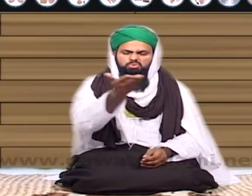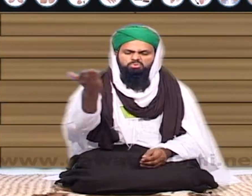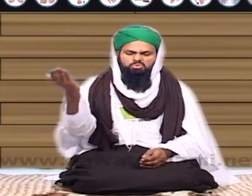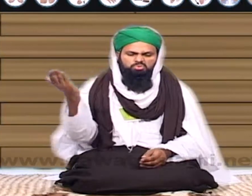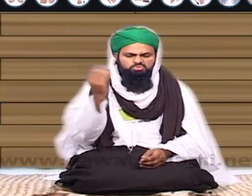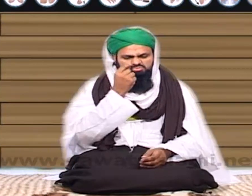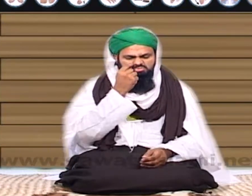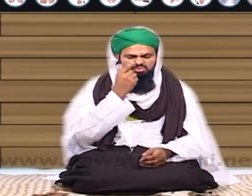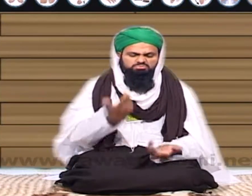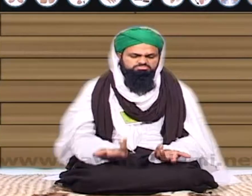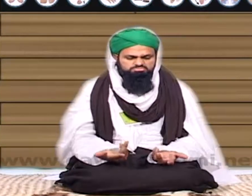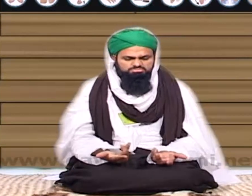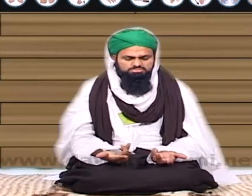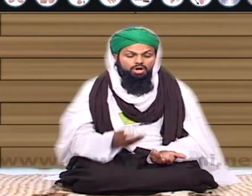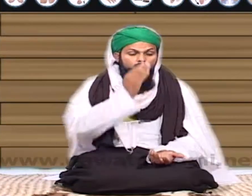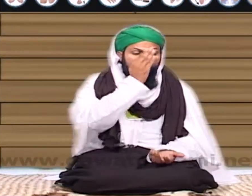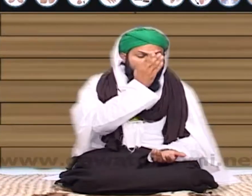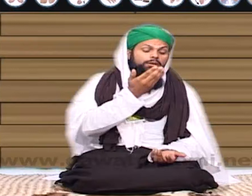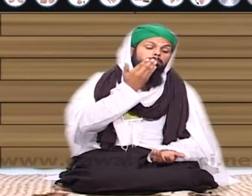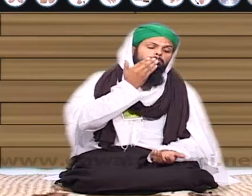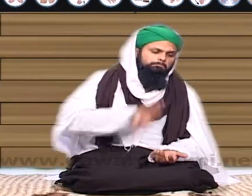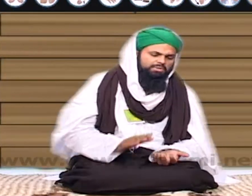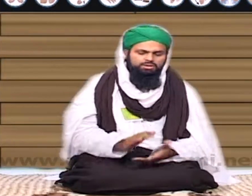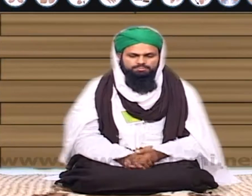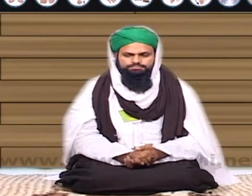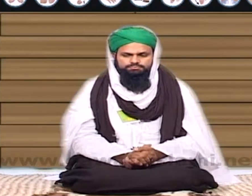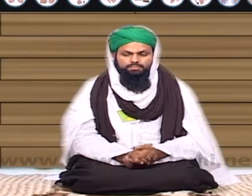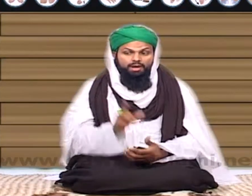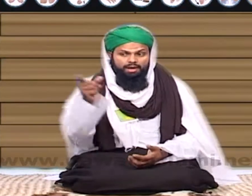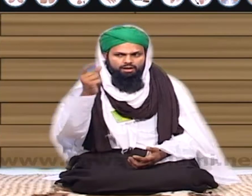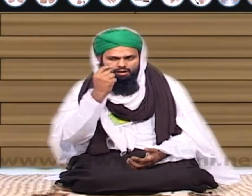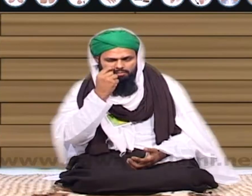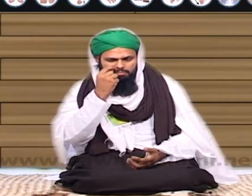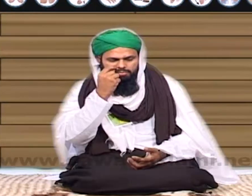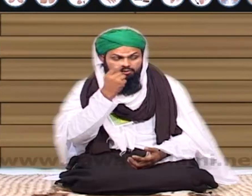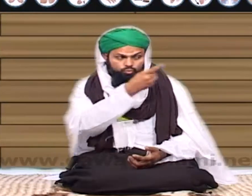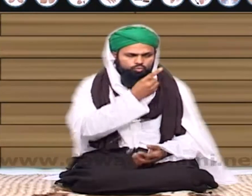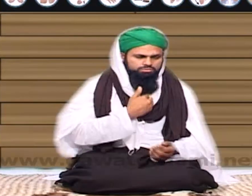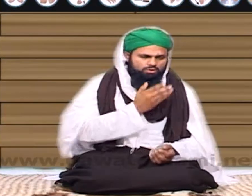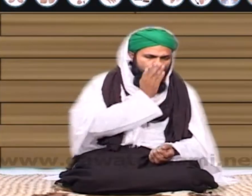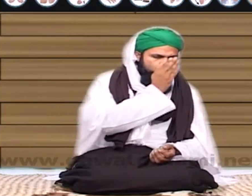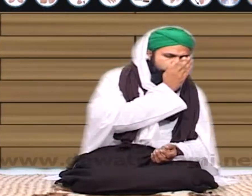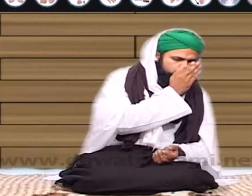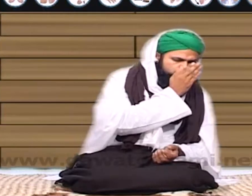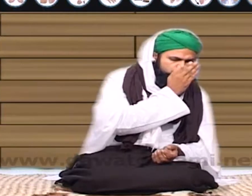چغلی عام، بالکل عام. چغلی کی تعریف کیا؟ ایک کی بات دوسرے کو پہنچا